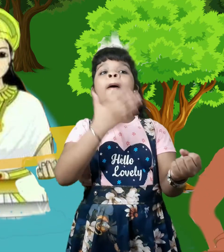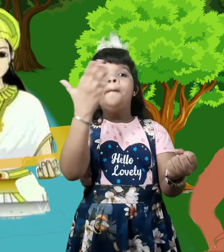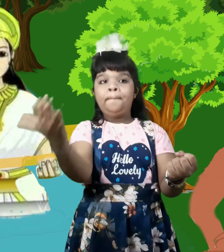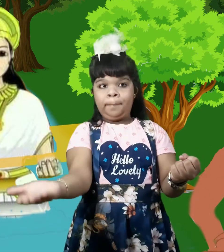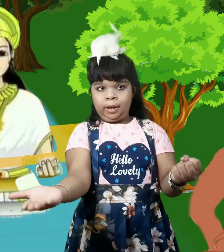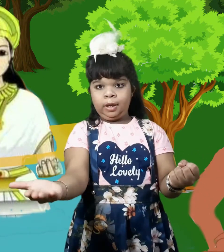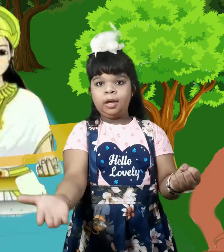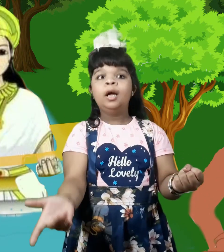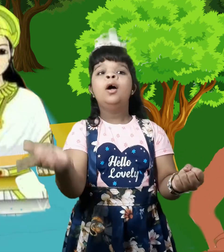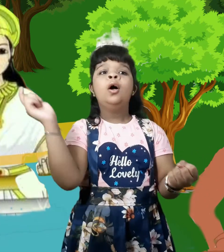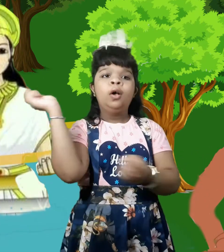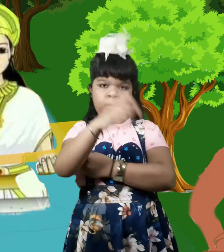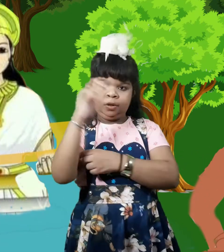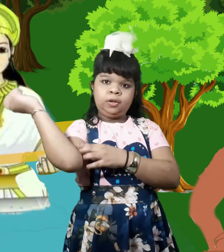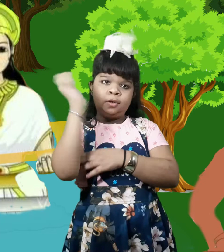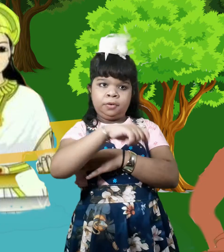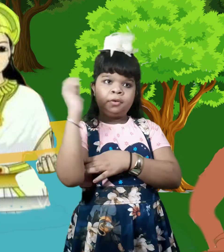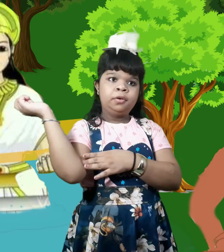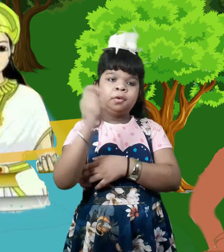यह है तुम्हारी कुल्हाड़ी।